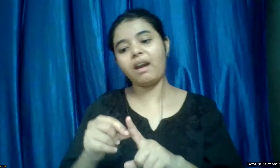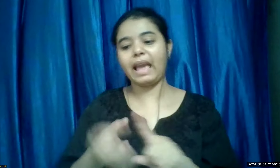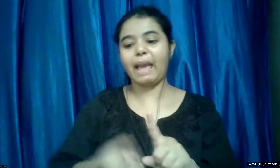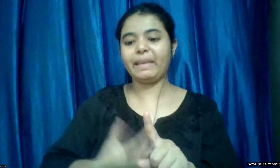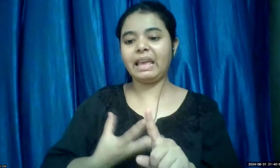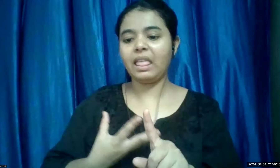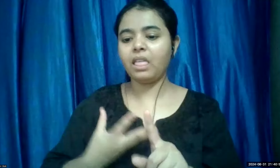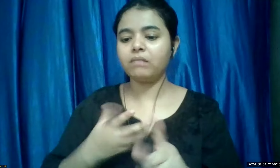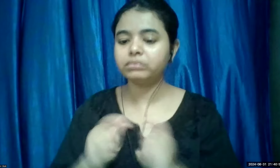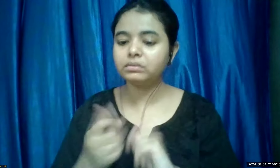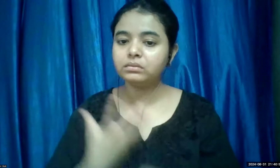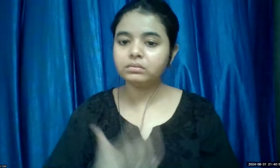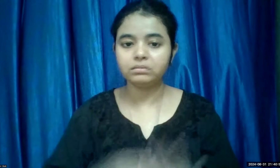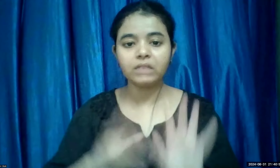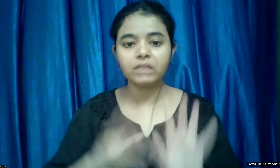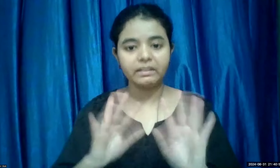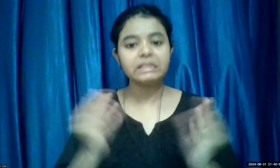ना।